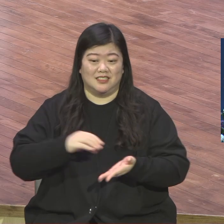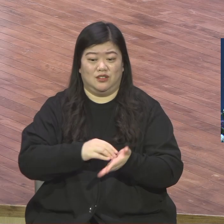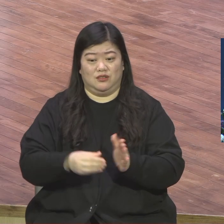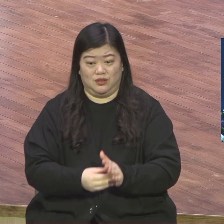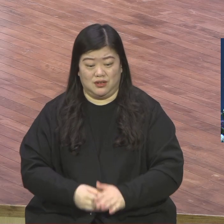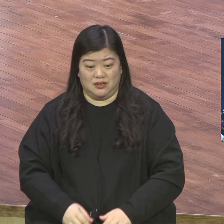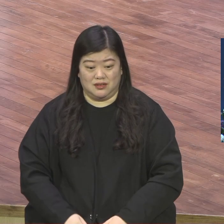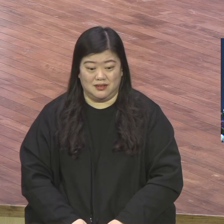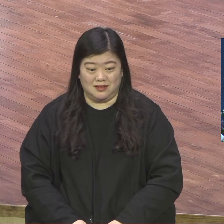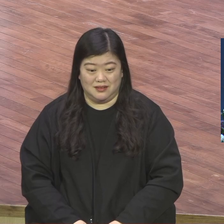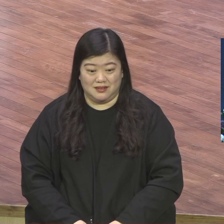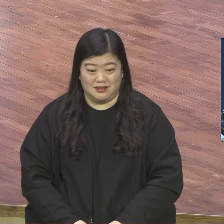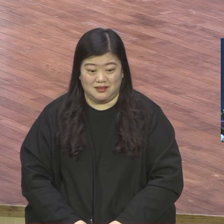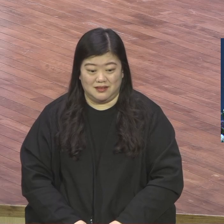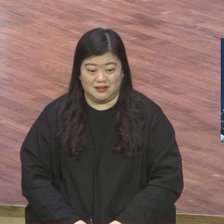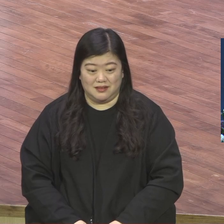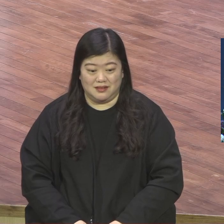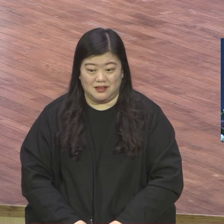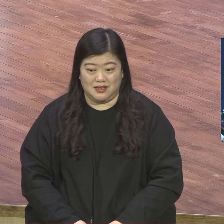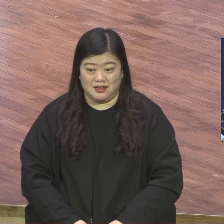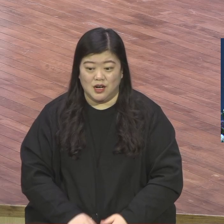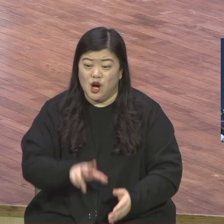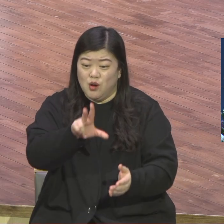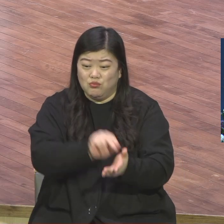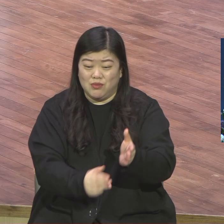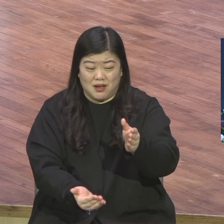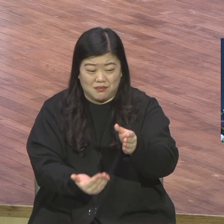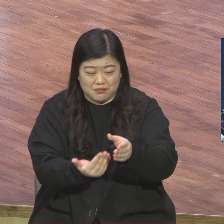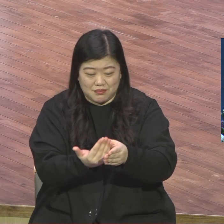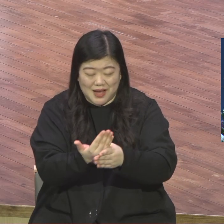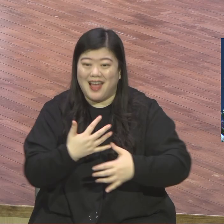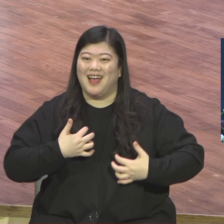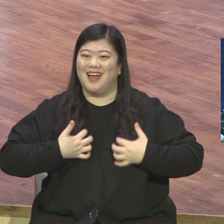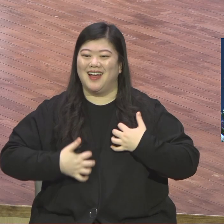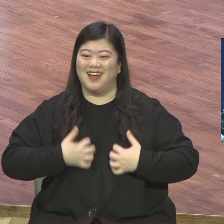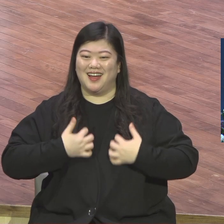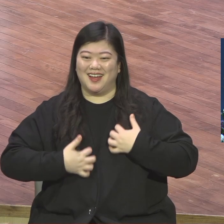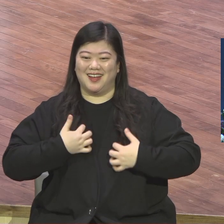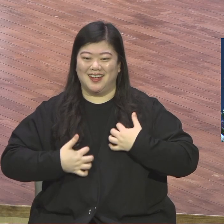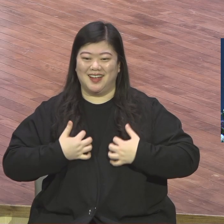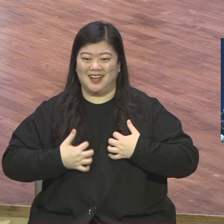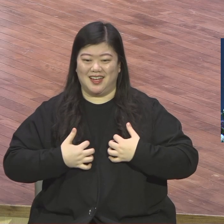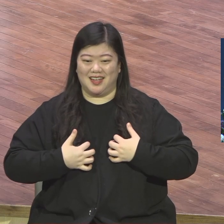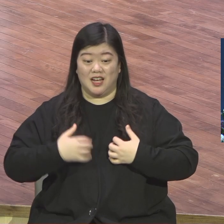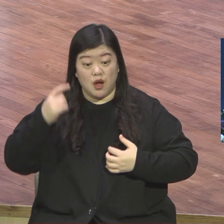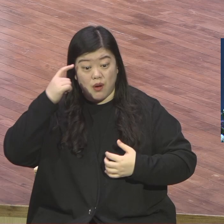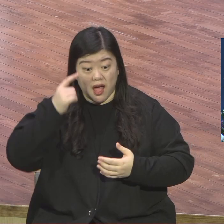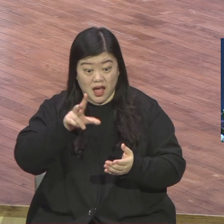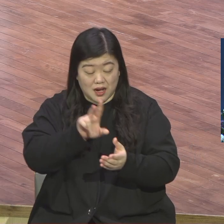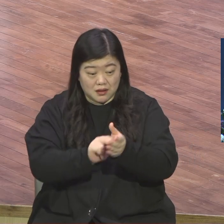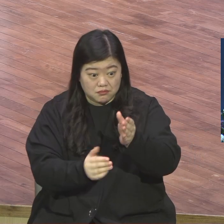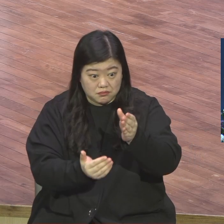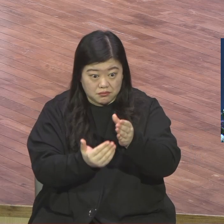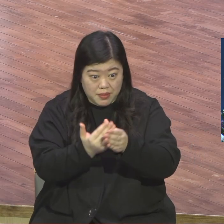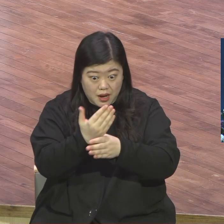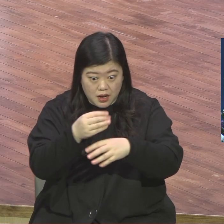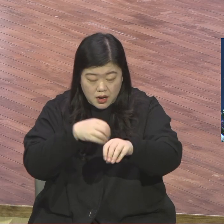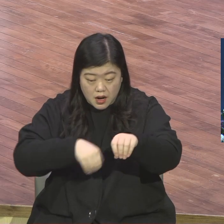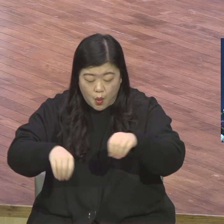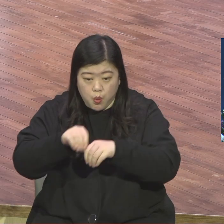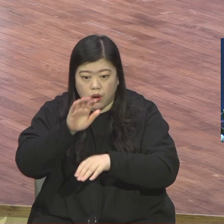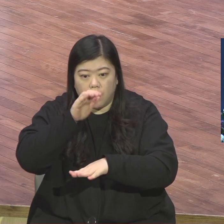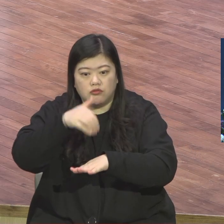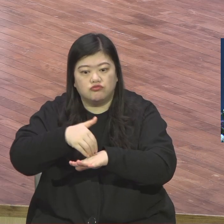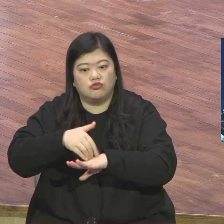환난과 고난이 닥쳐도 즐거워야 돼요. 이 즐거움으로 시험 이기고 이 즐거움으로 우리가